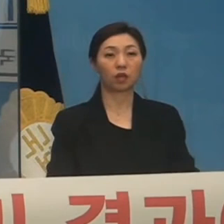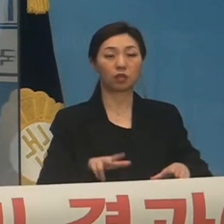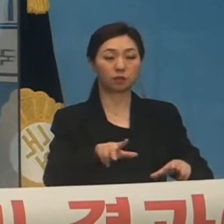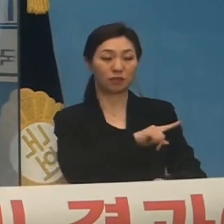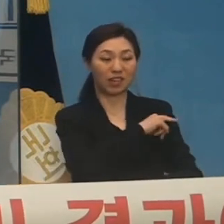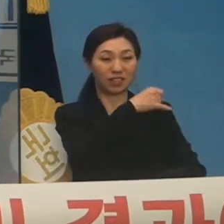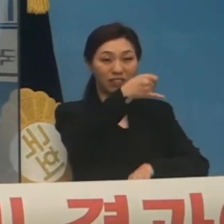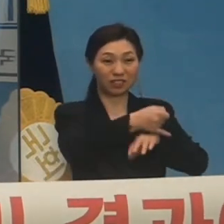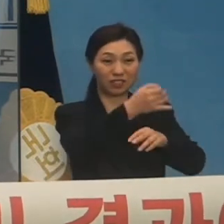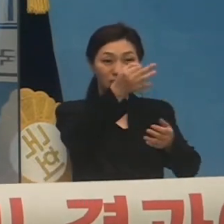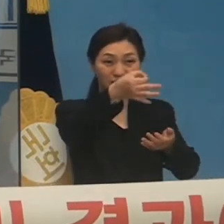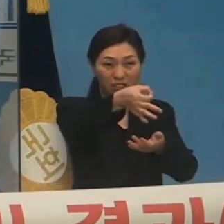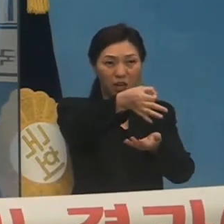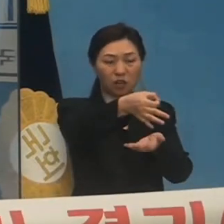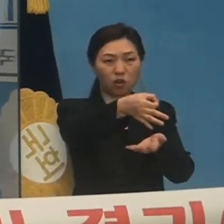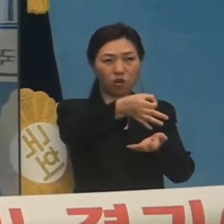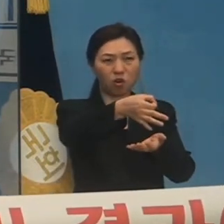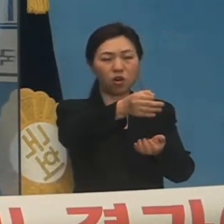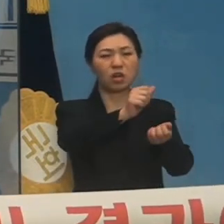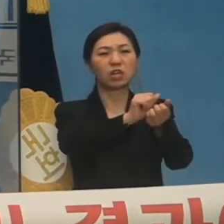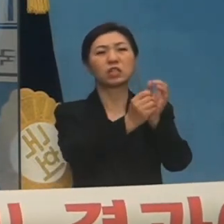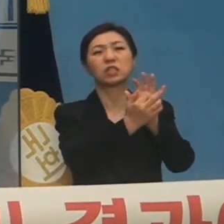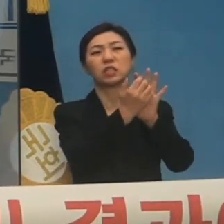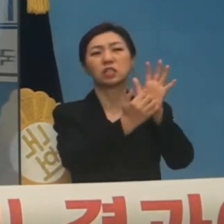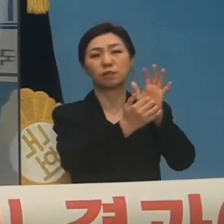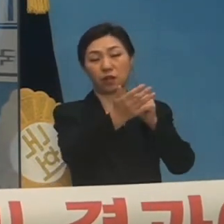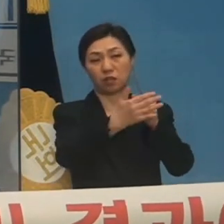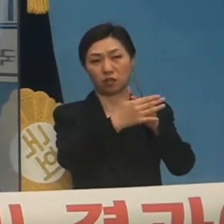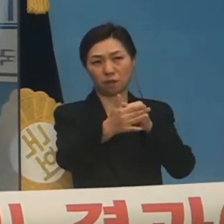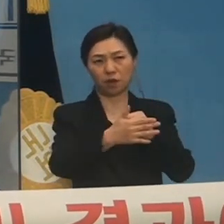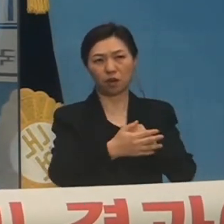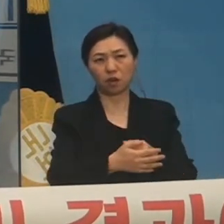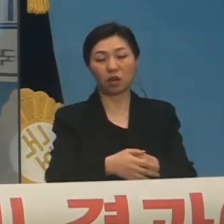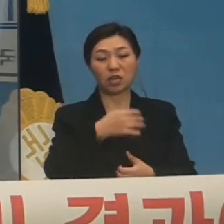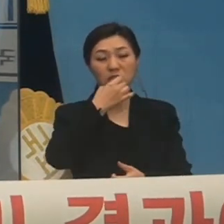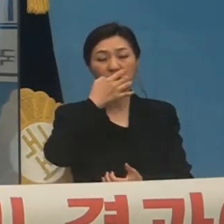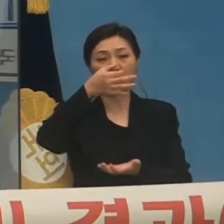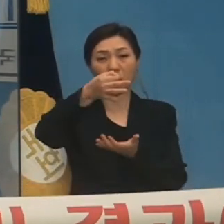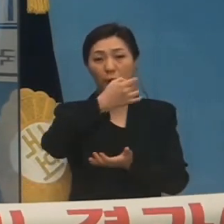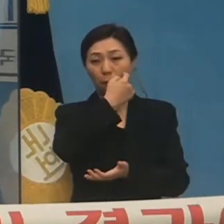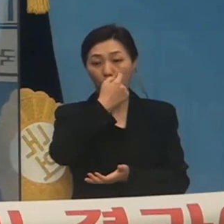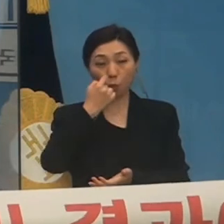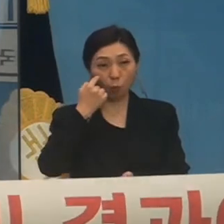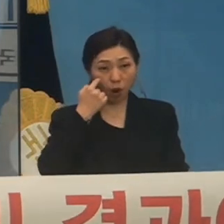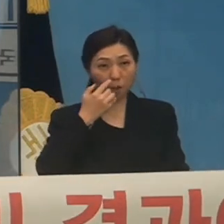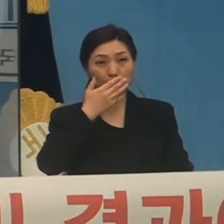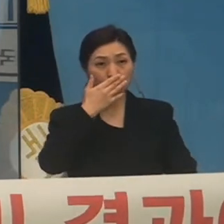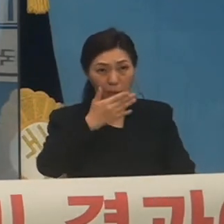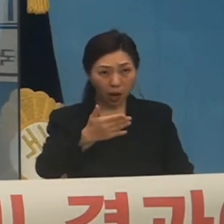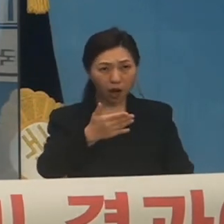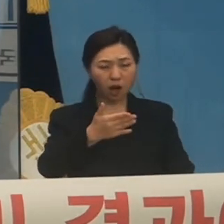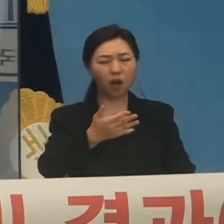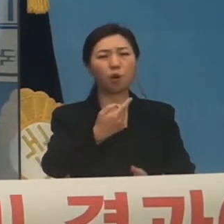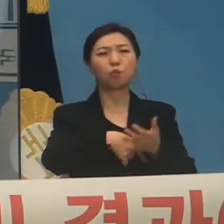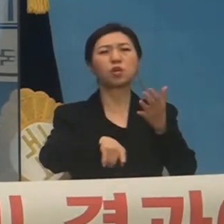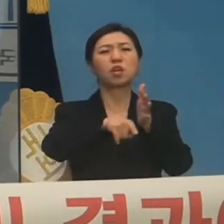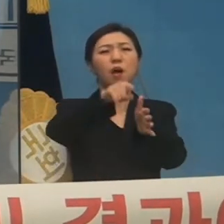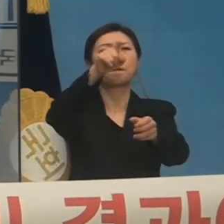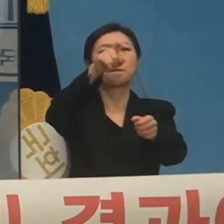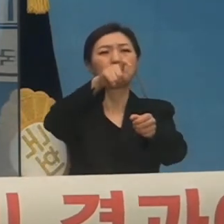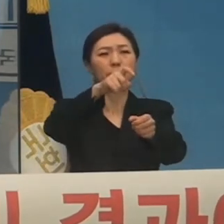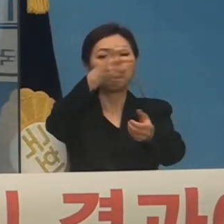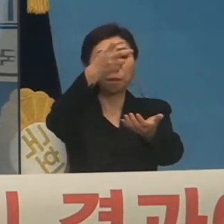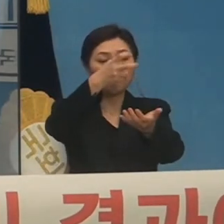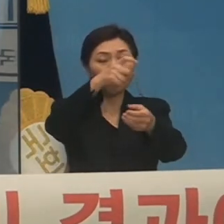입찰로 최소한의 쌀 가격 지지를 위한 시장격리 제도의 취지를 개선하는 결과를